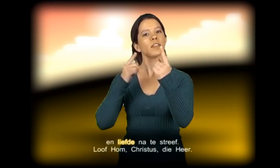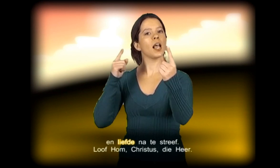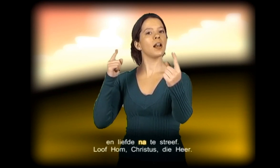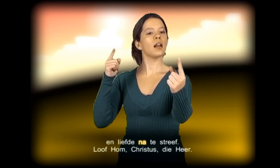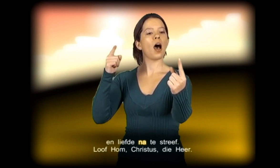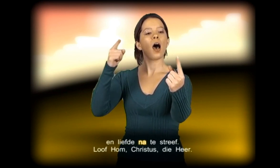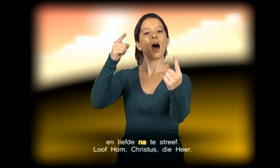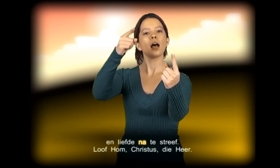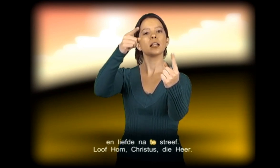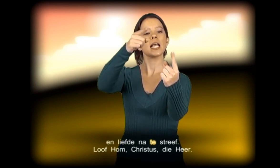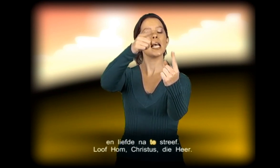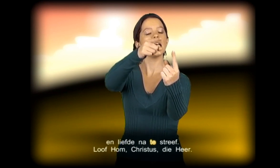liefde na te